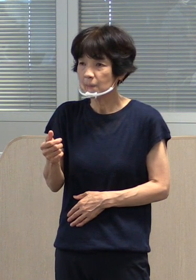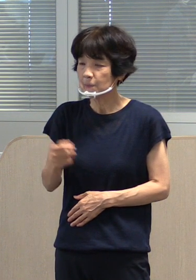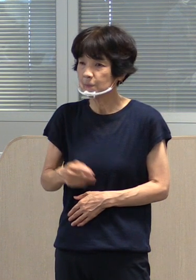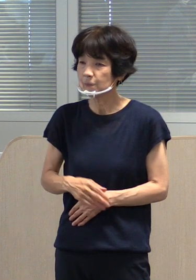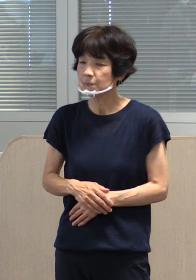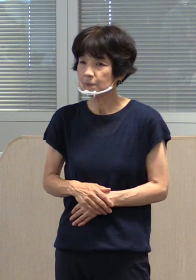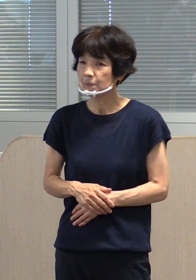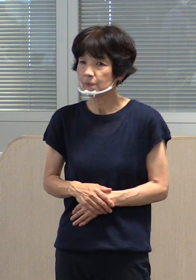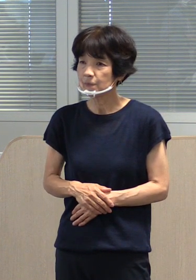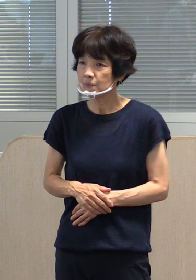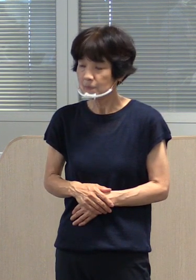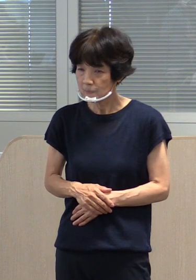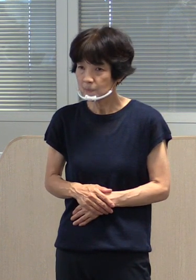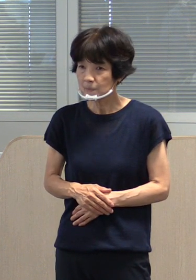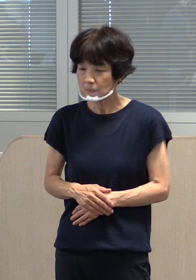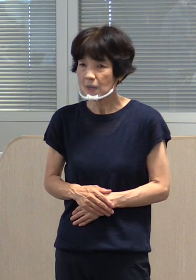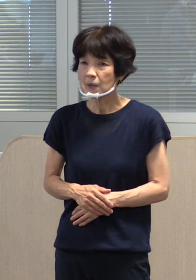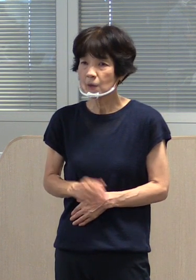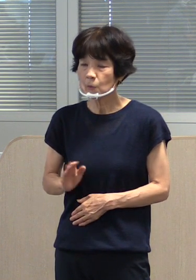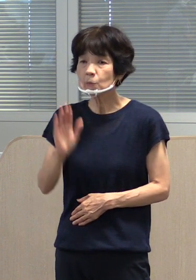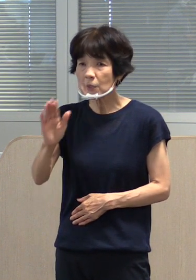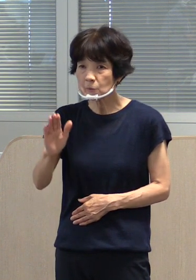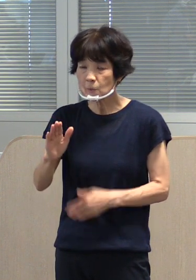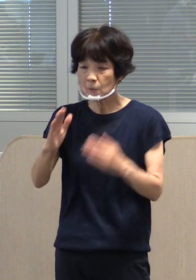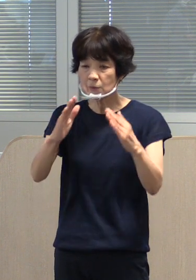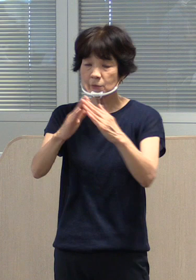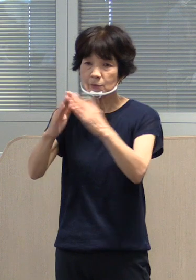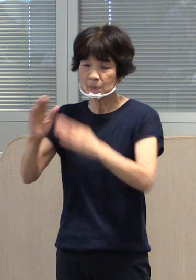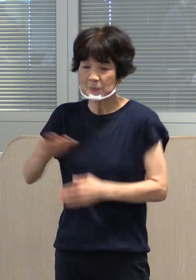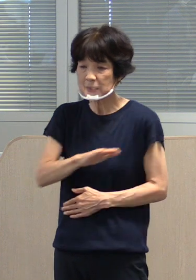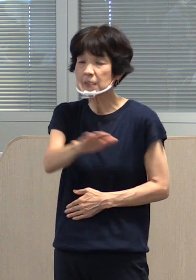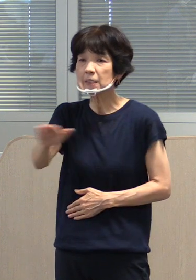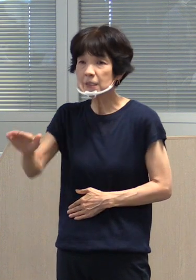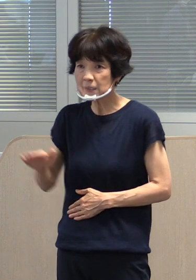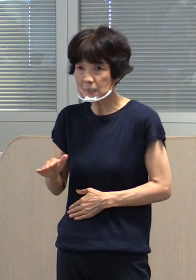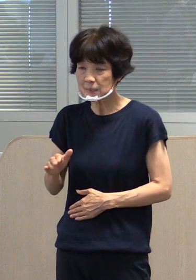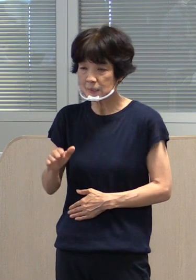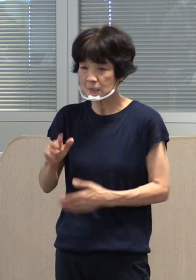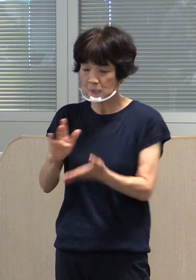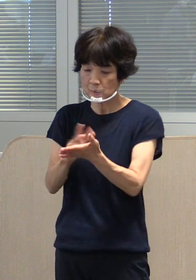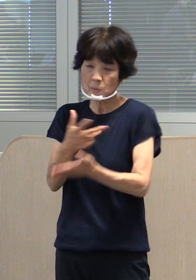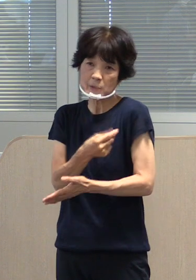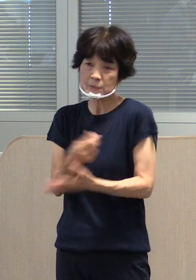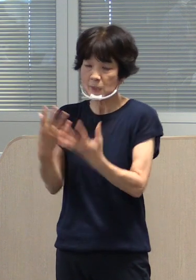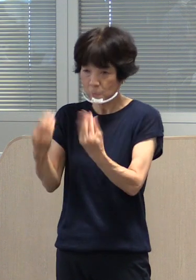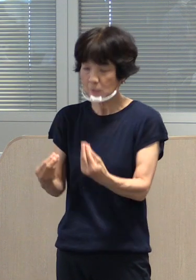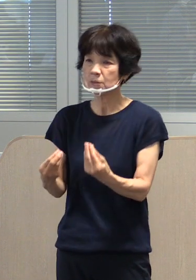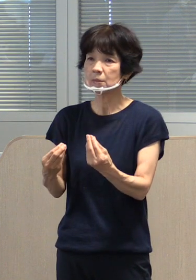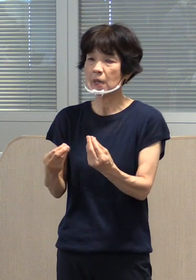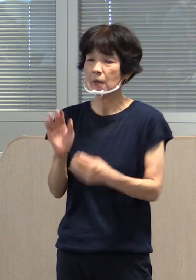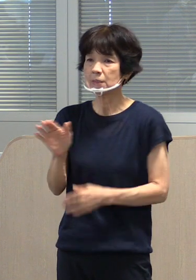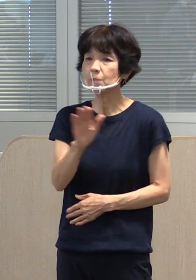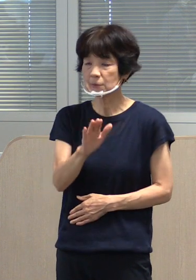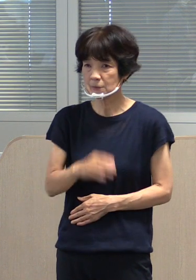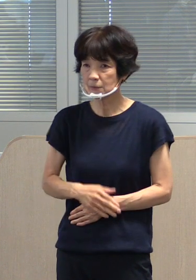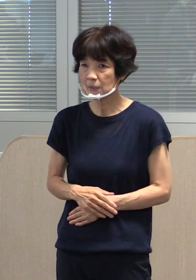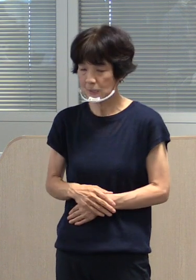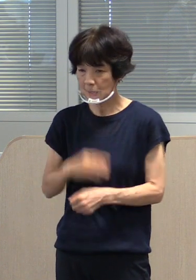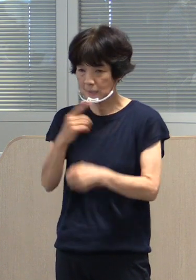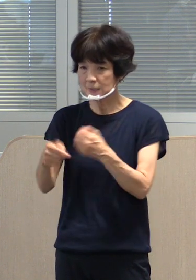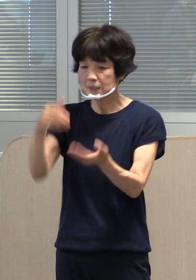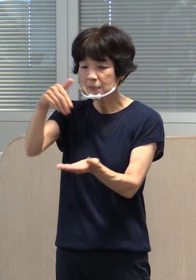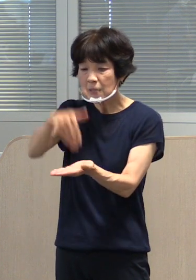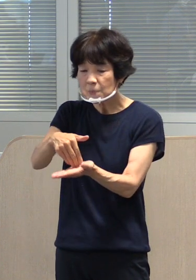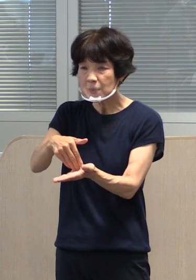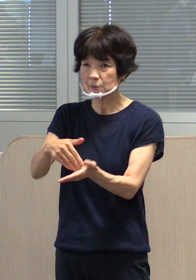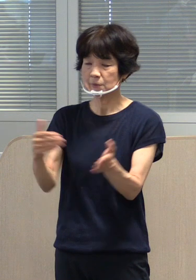全世帯にワクチンが行き渡りますので、 もうこの年末までは